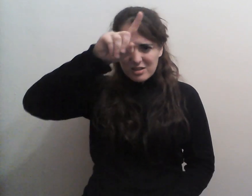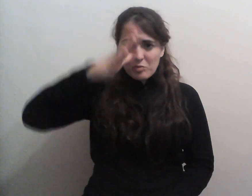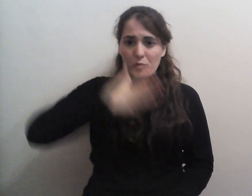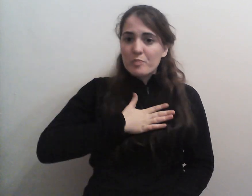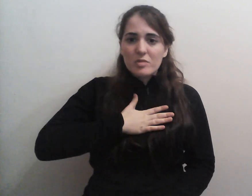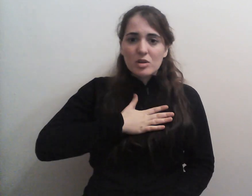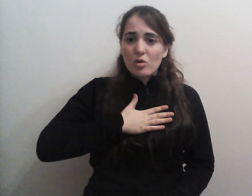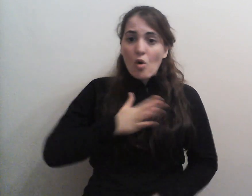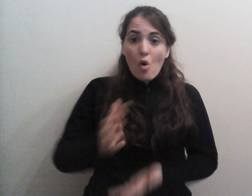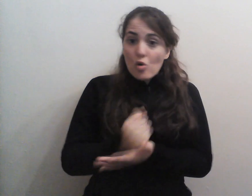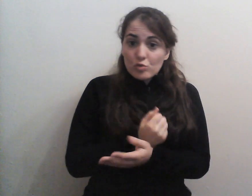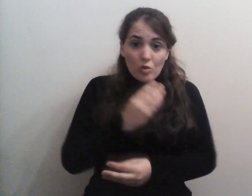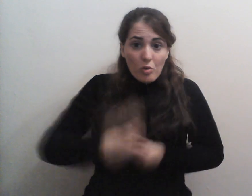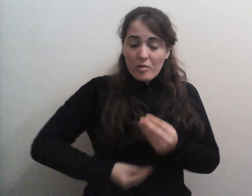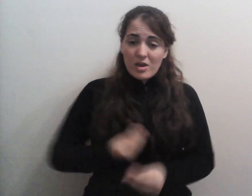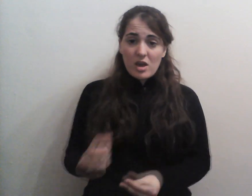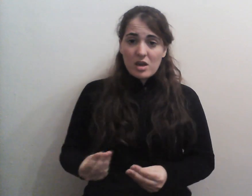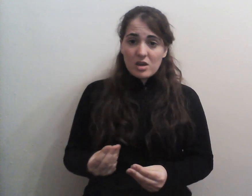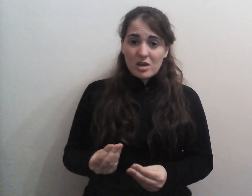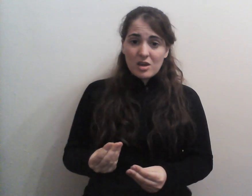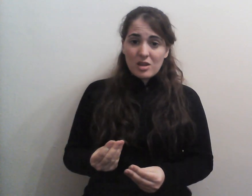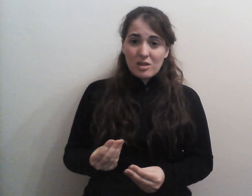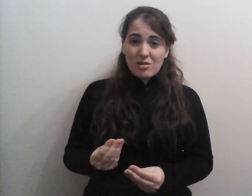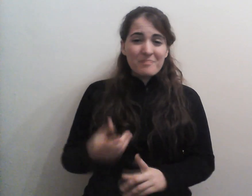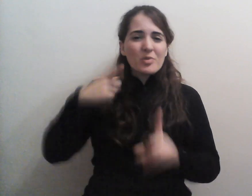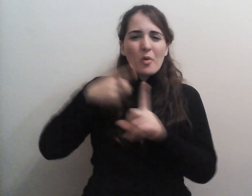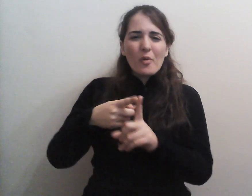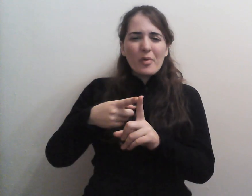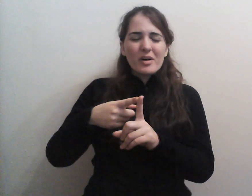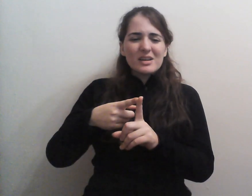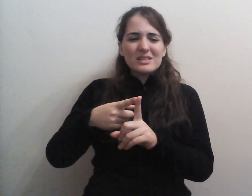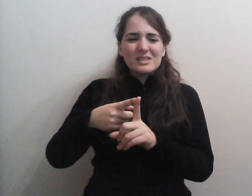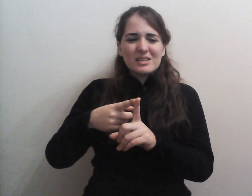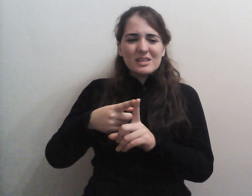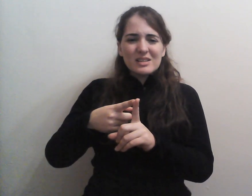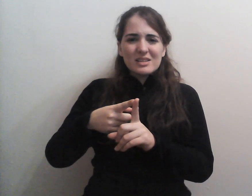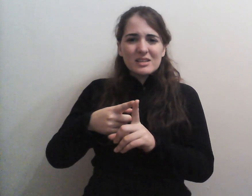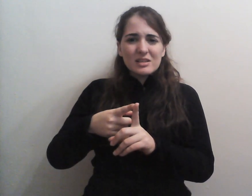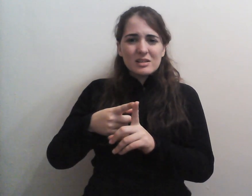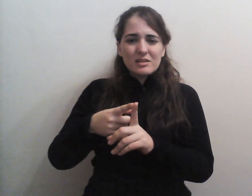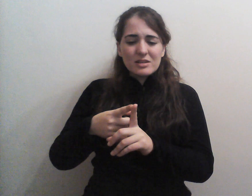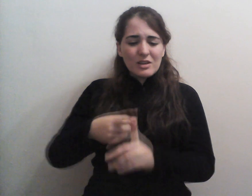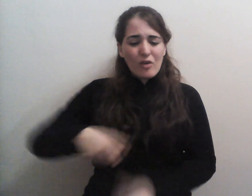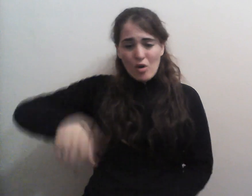lo hizo todo. Para que se cumpliese lo dicho por los reformadores españoles y los reformadores de toda